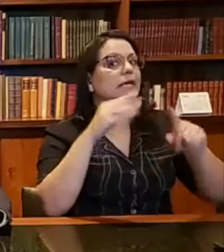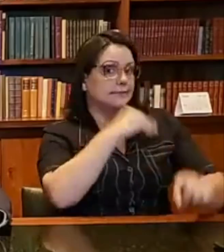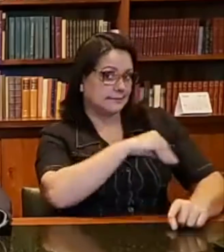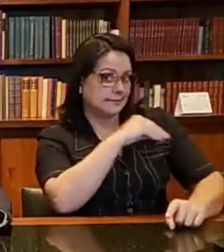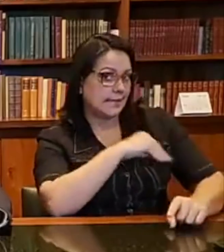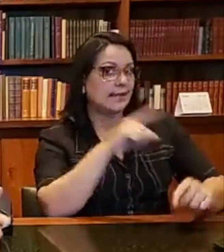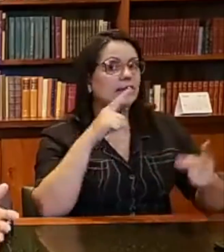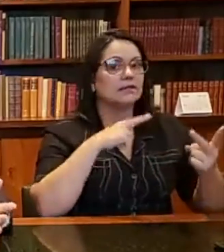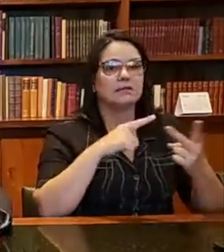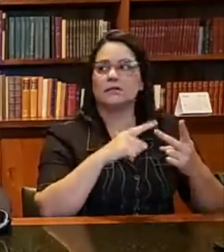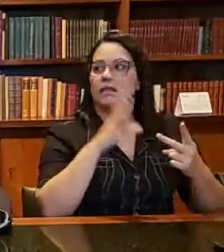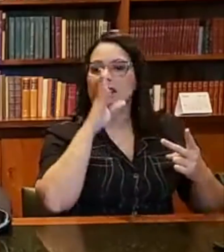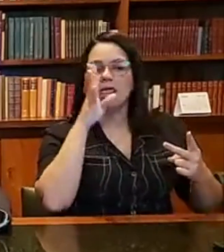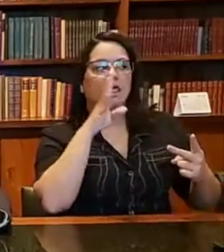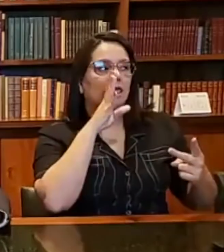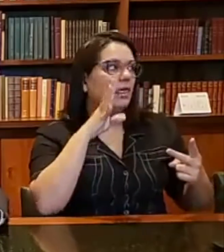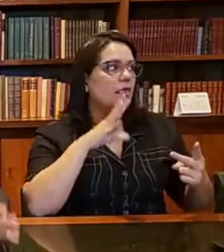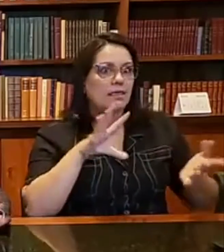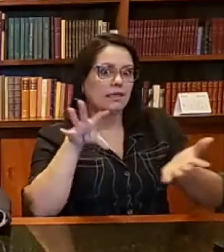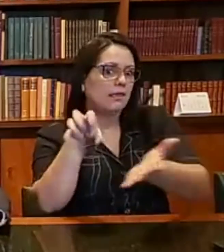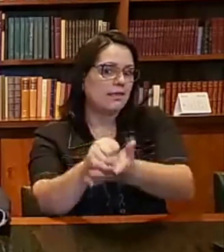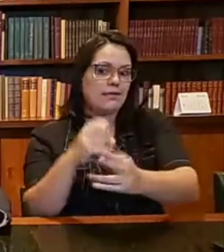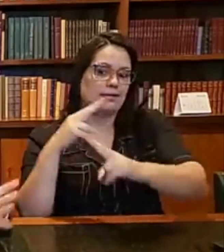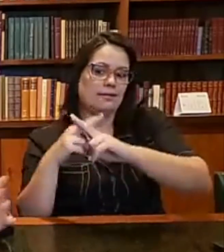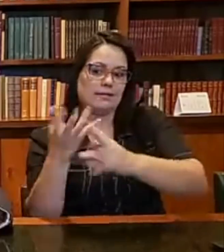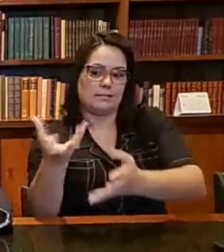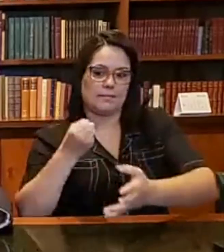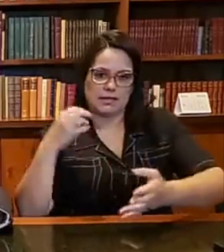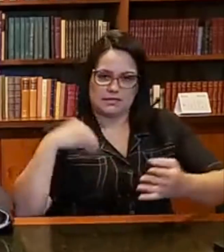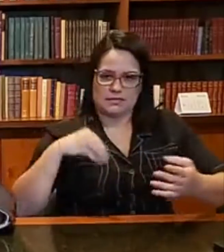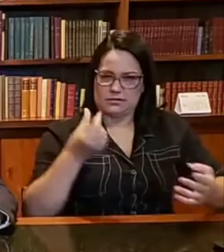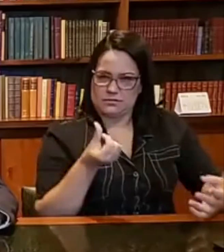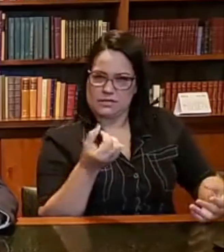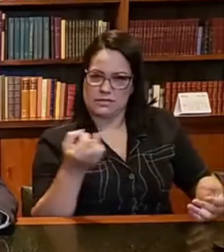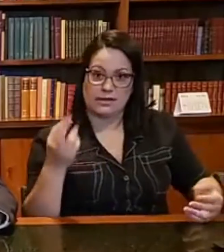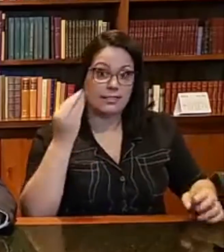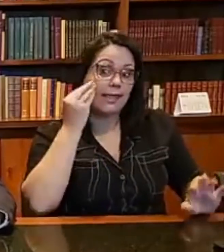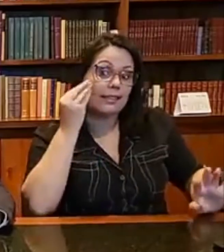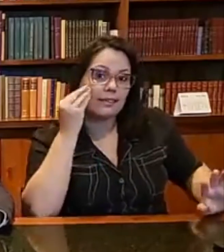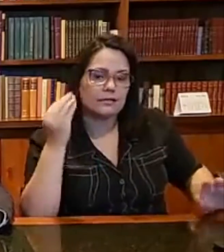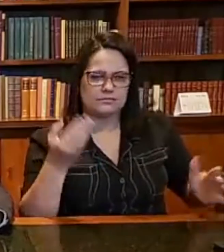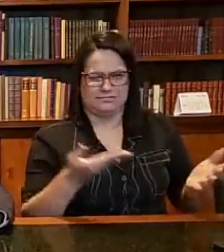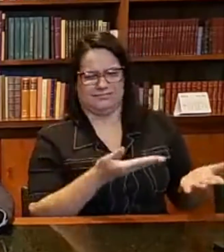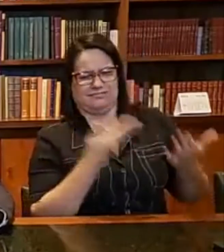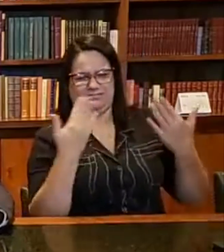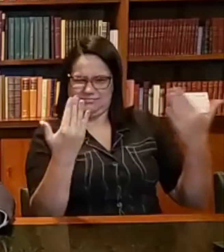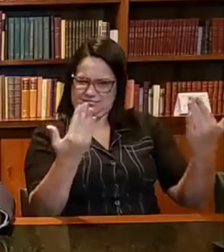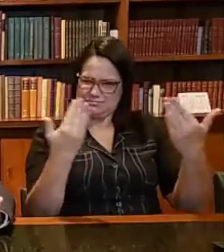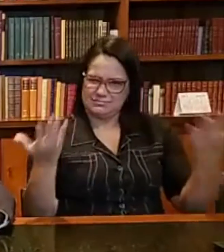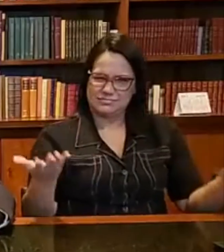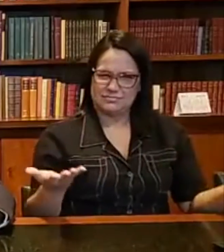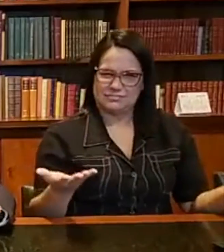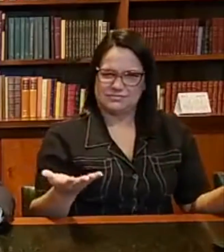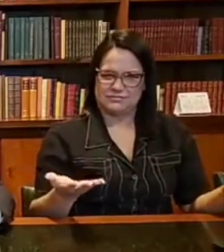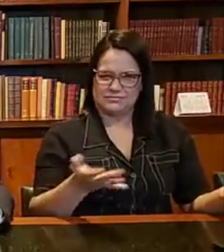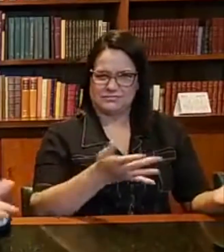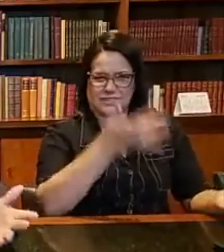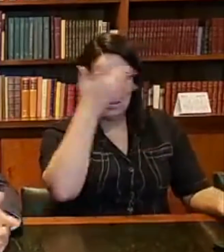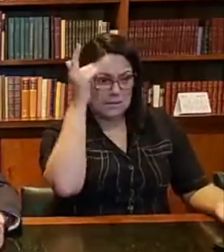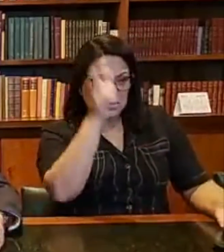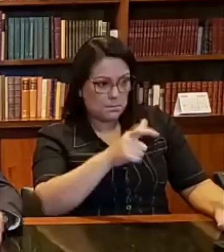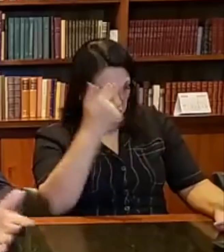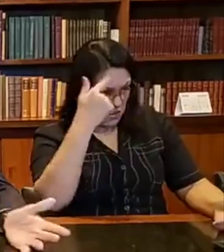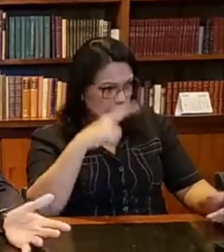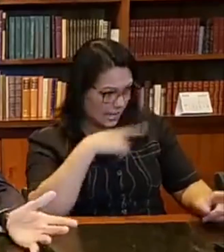renda e não se enquadra. Aí foi lá para dar um tiro. Tá? Ou até foi, não foi de má fé, foi achando que